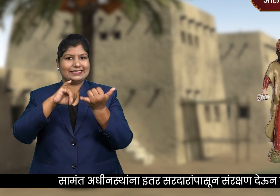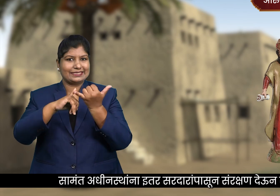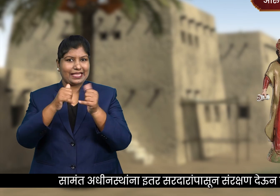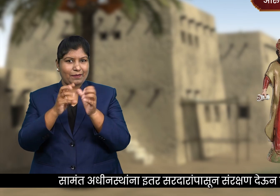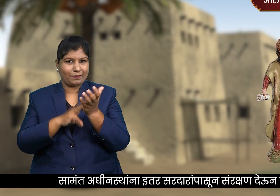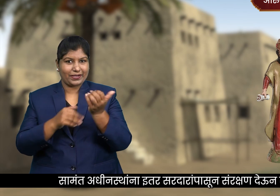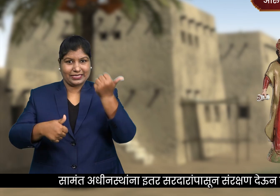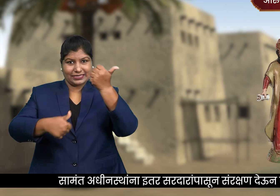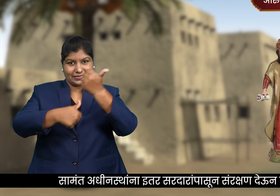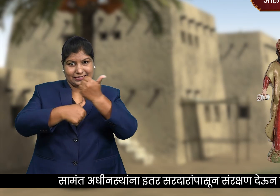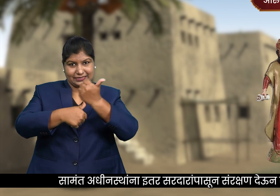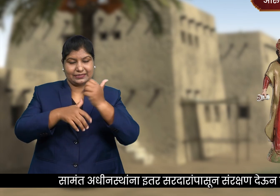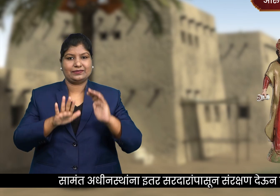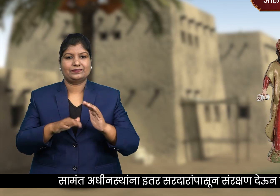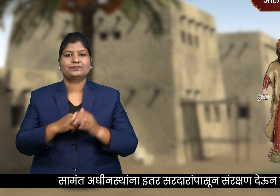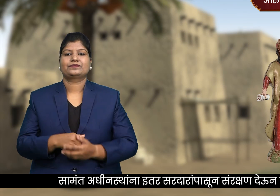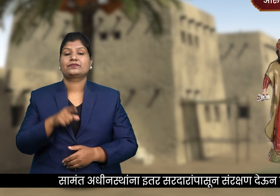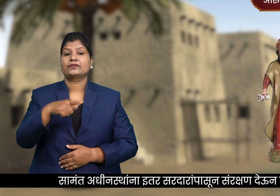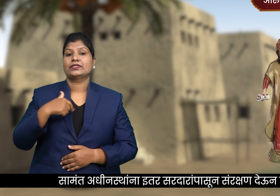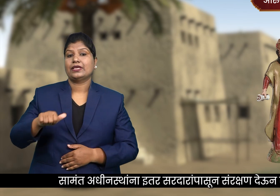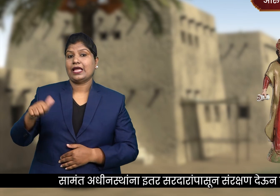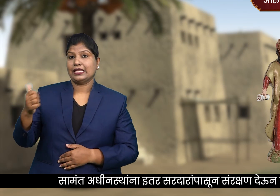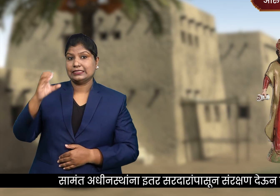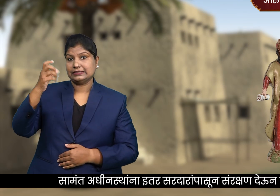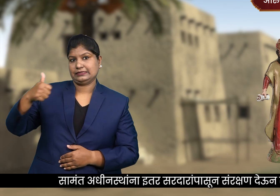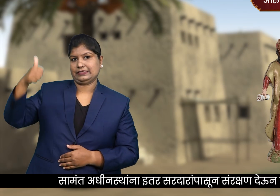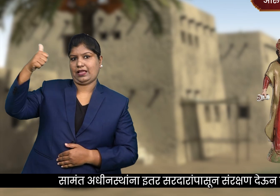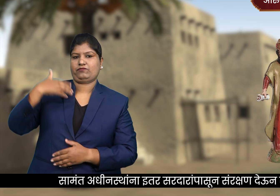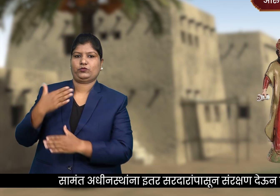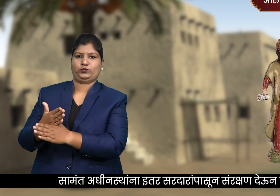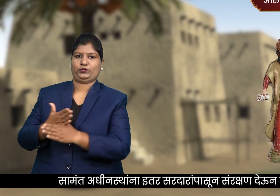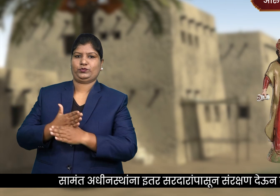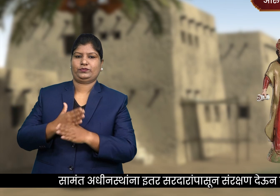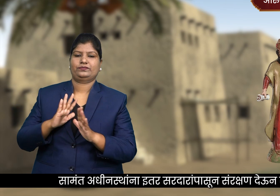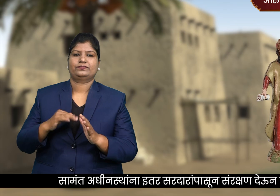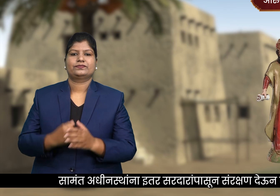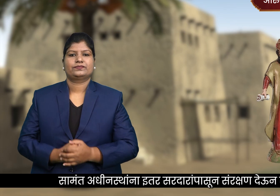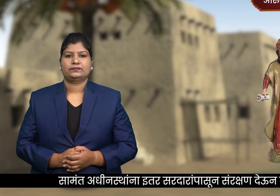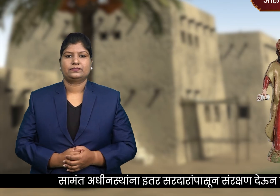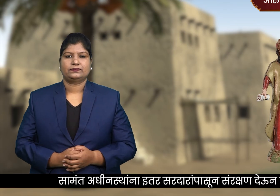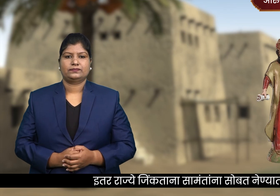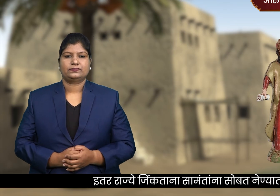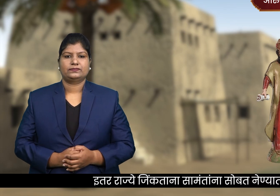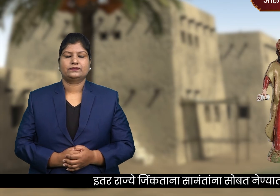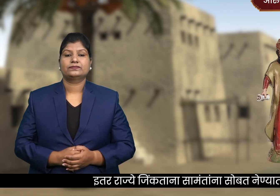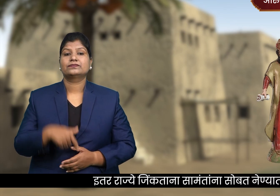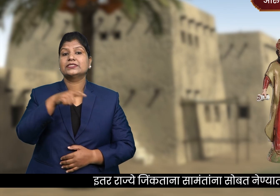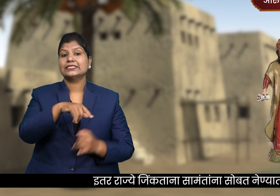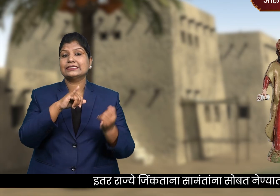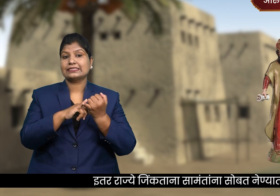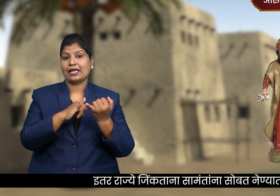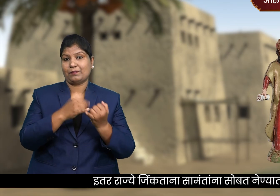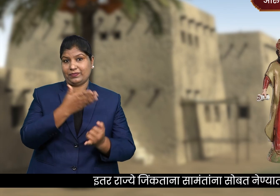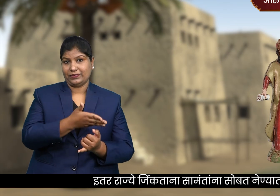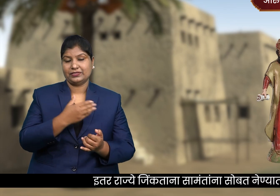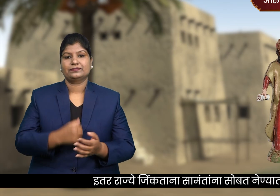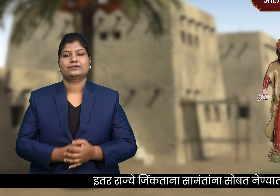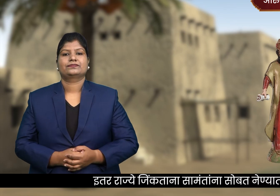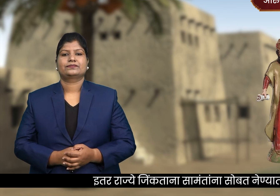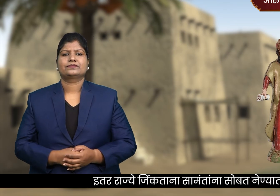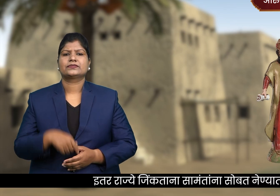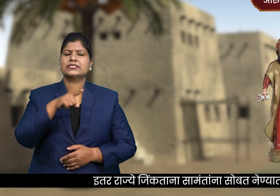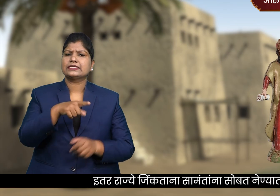अधीनस्थांना इतर सरदारांपासून संरक्षण देऊन सत्ता मिळवली. इतर राज्ये